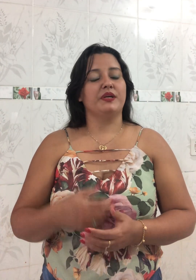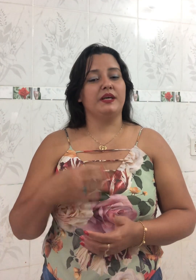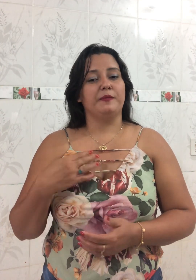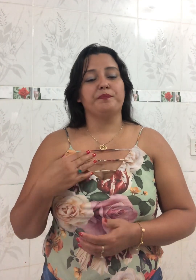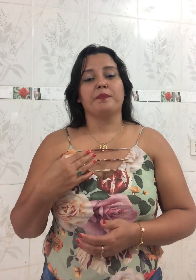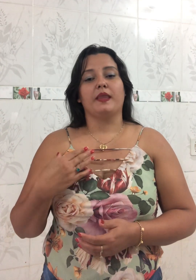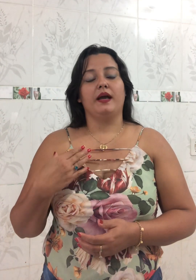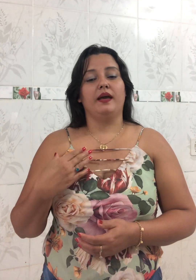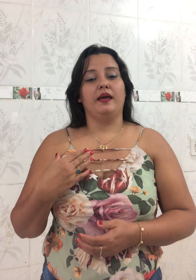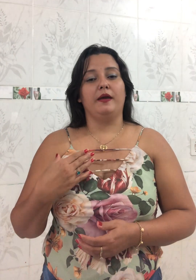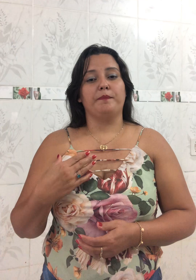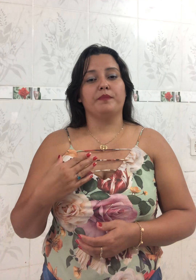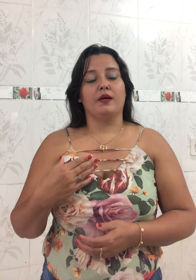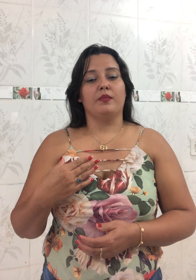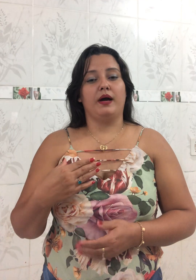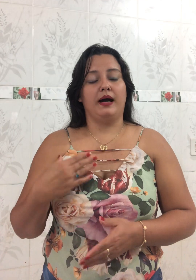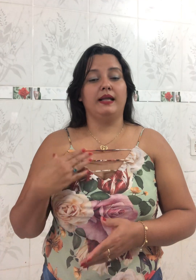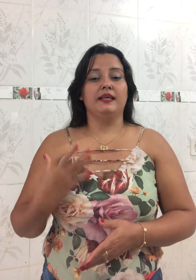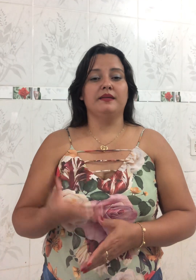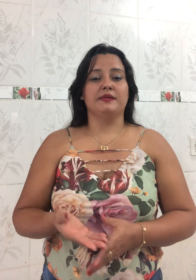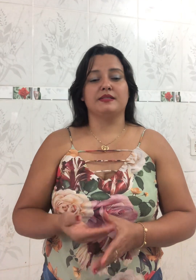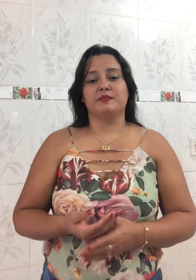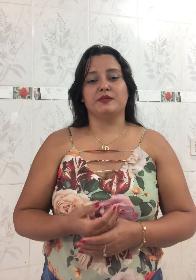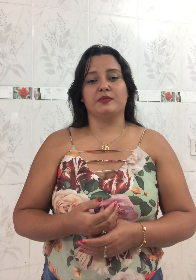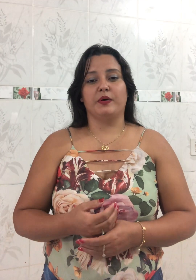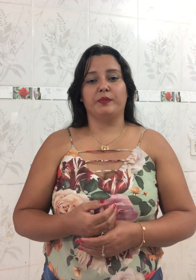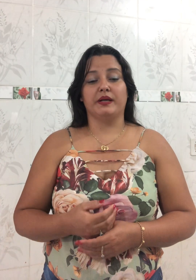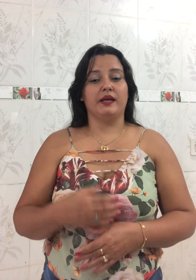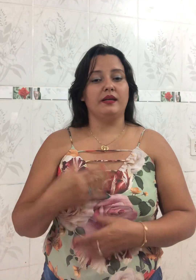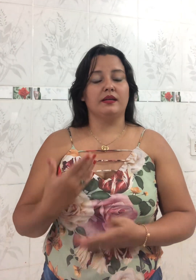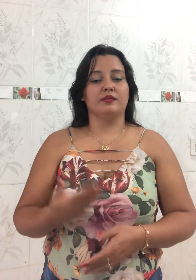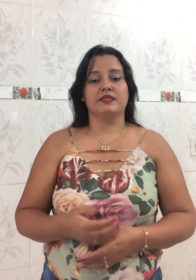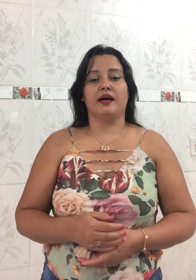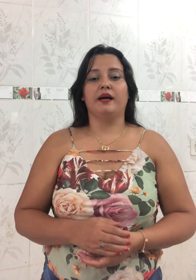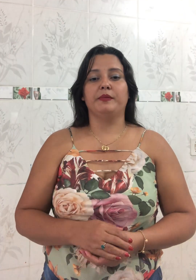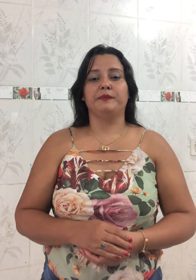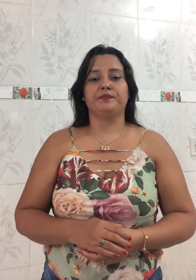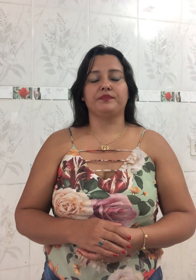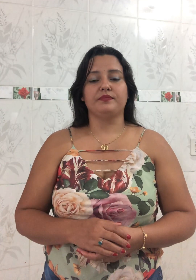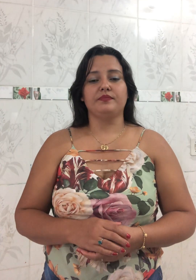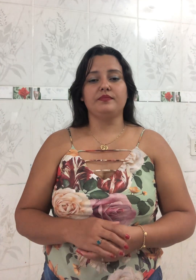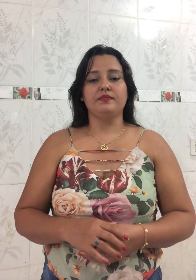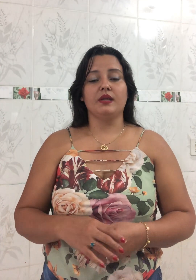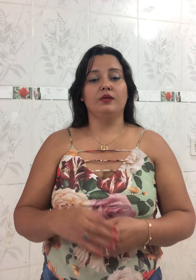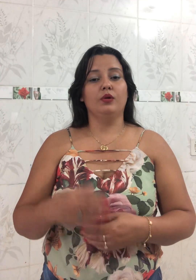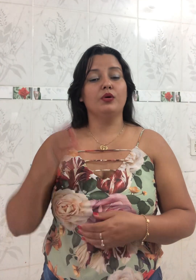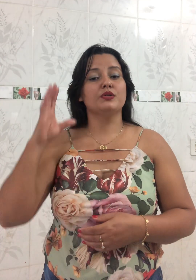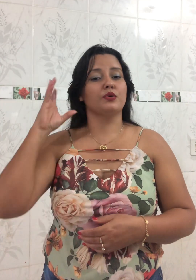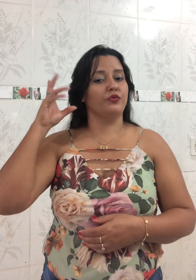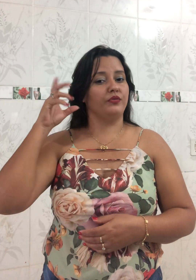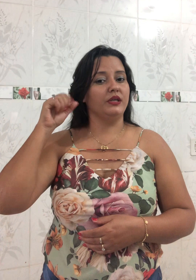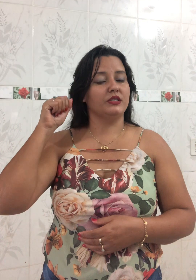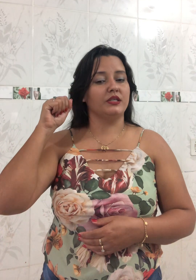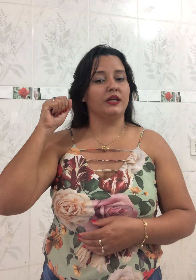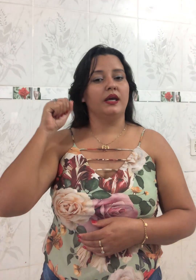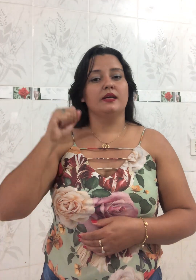Porque a Libras, pessoal, para quem ainda não sabe, nós, ouvinte,